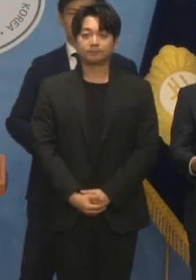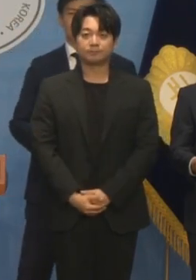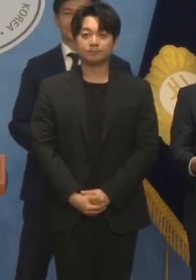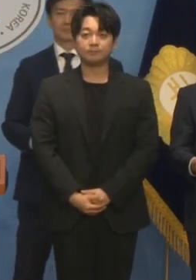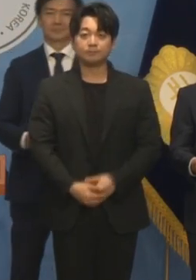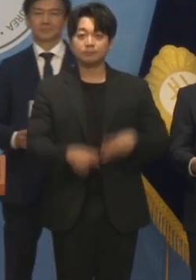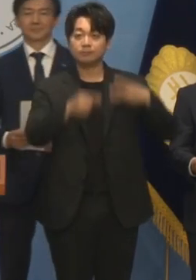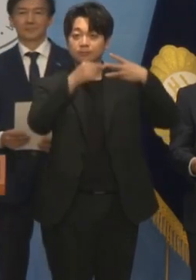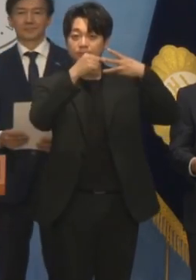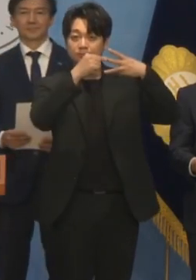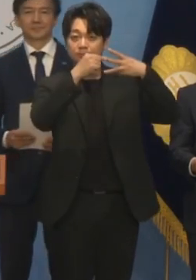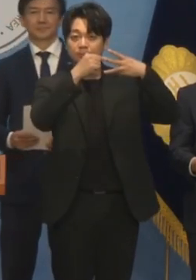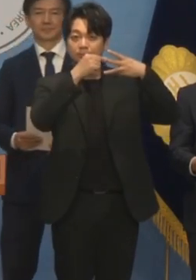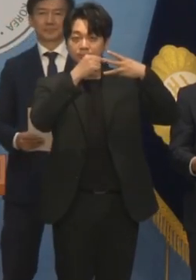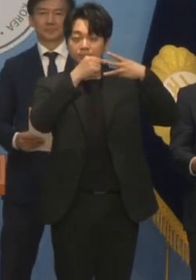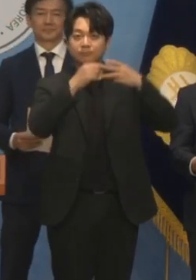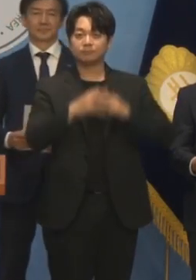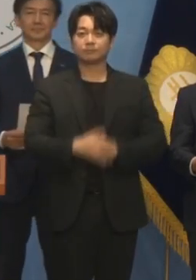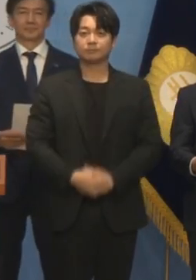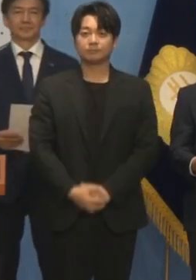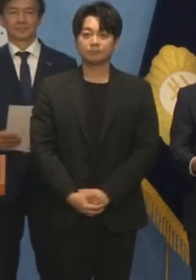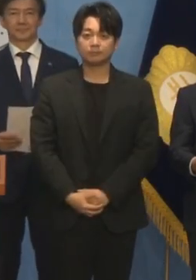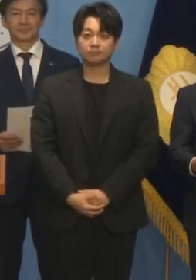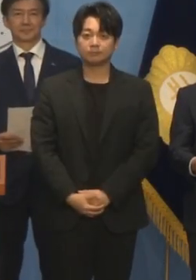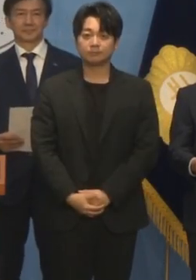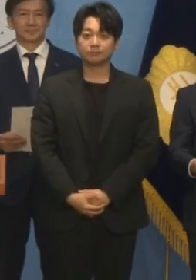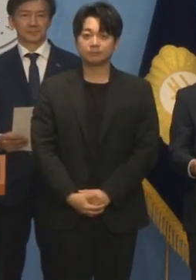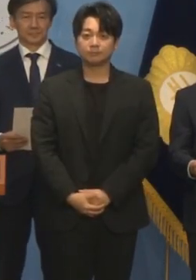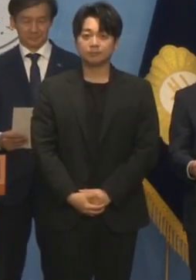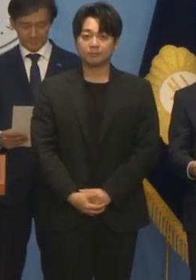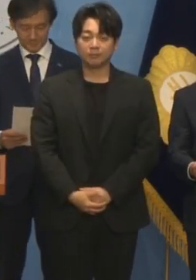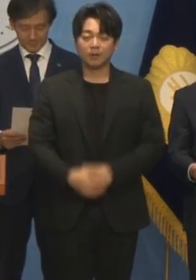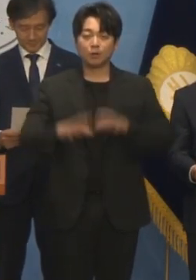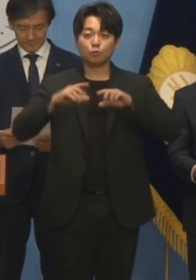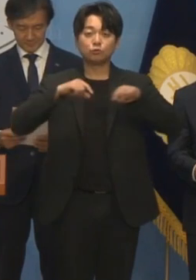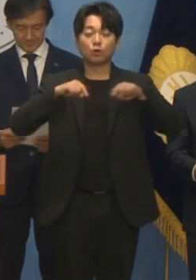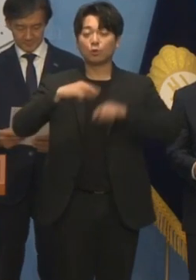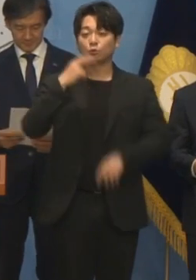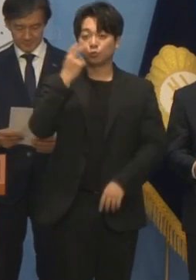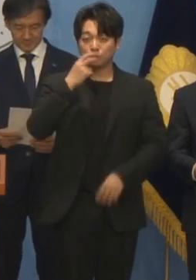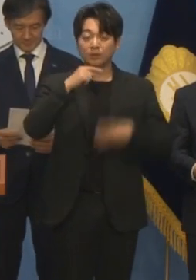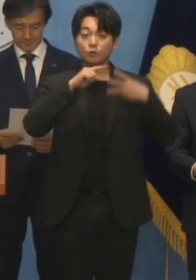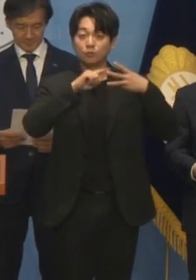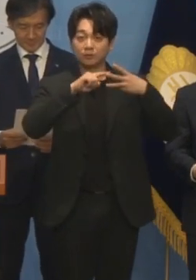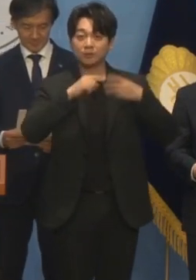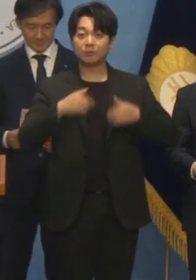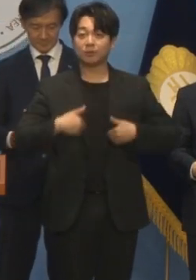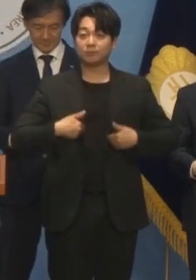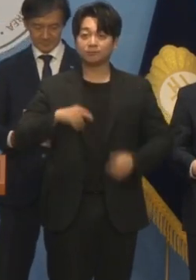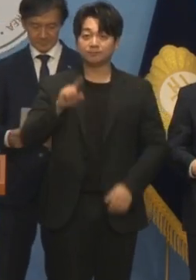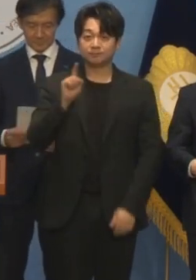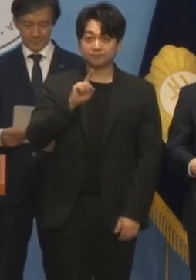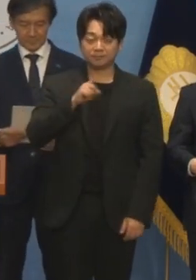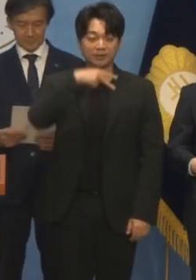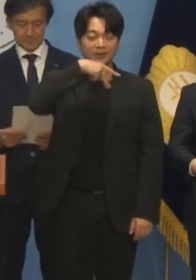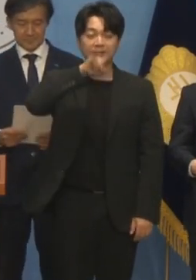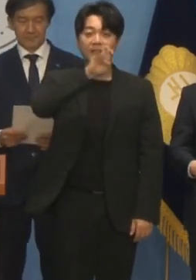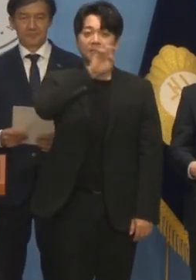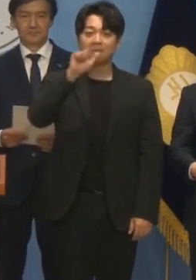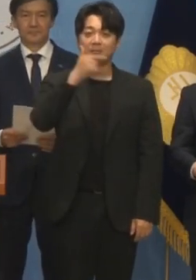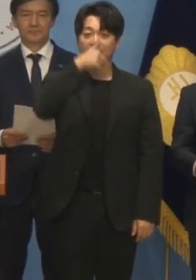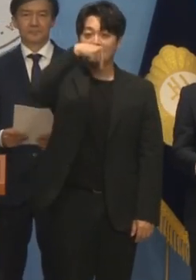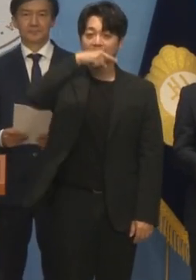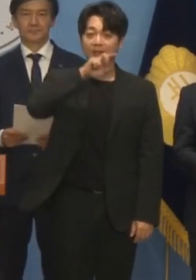두 번째, 국제행사 관리 및 유치 실패 국정조사입니다. 구체적으로 새만금 잼버리 사태